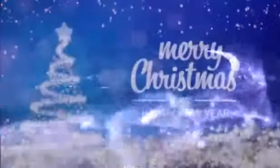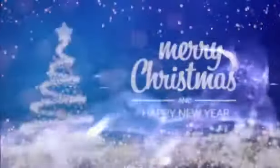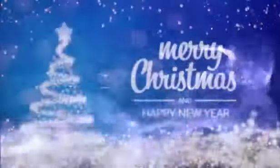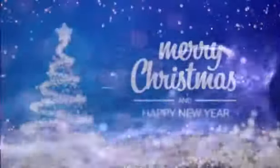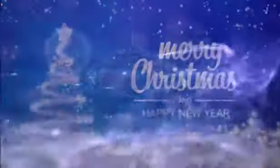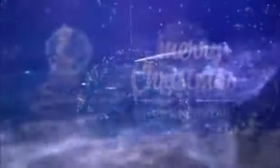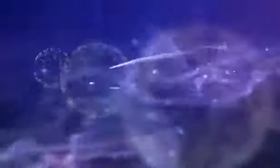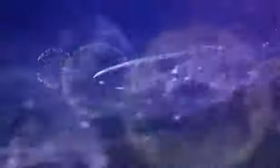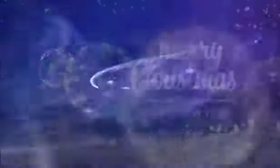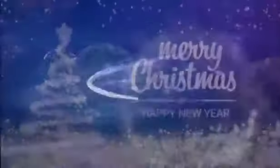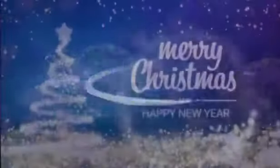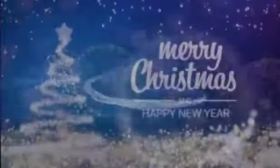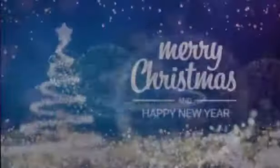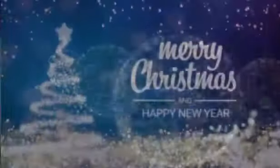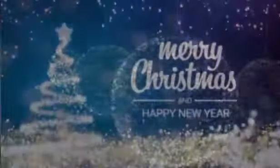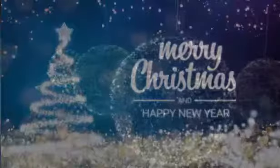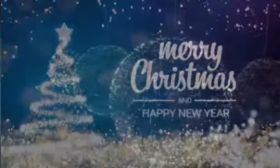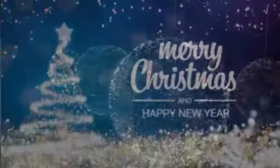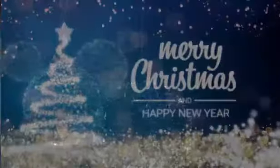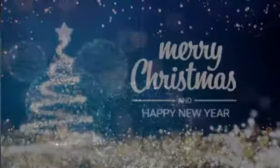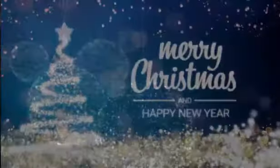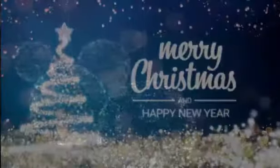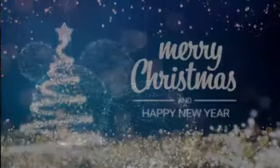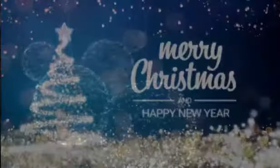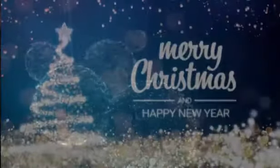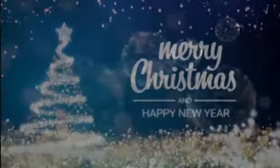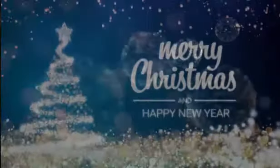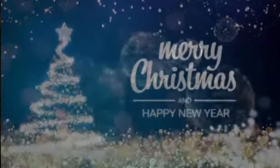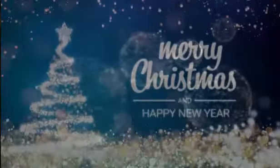Merry Christmas, Merry Christmas, Merry Christmas, Merry Christmas, Merry Christmas, and a Happy New